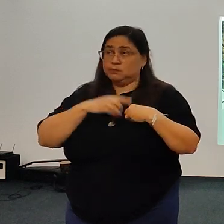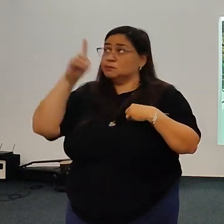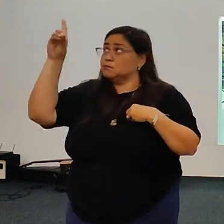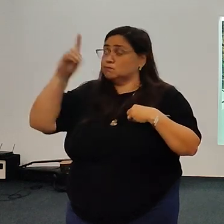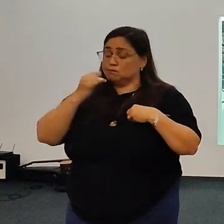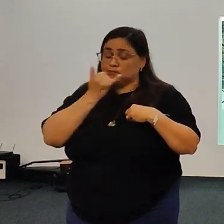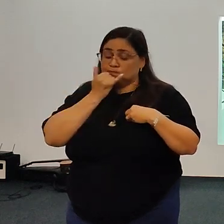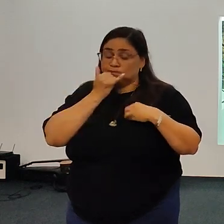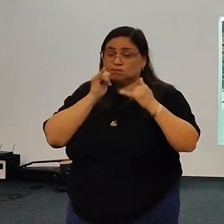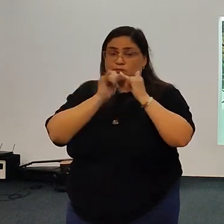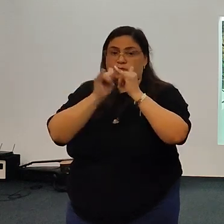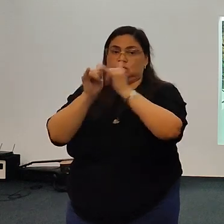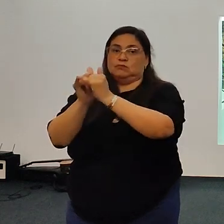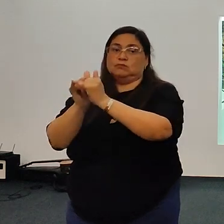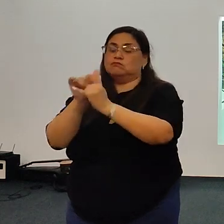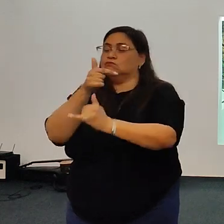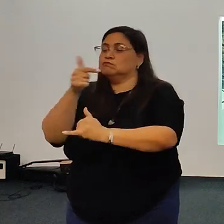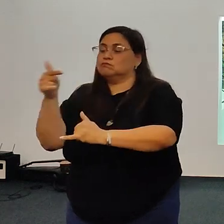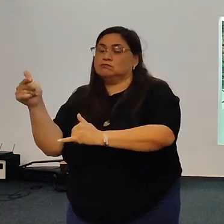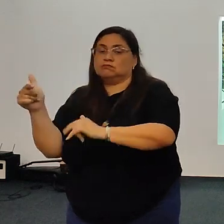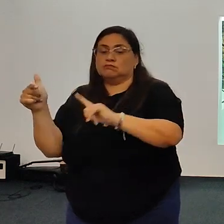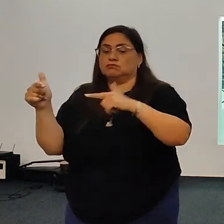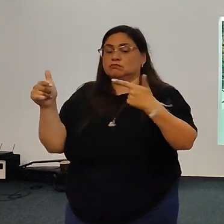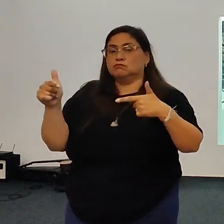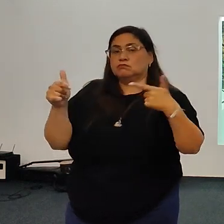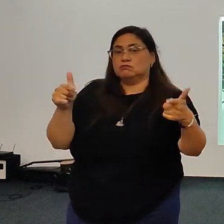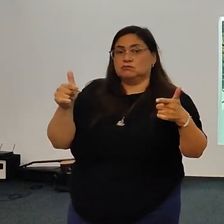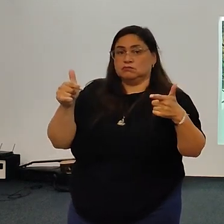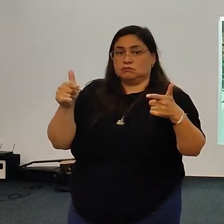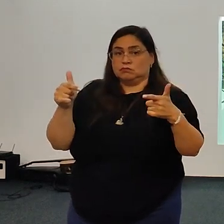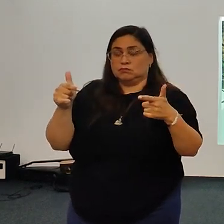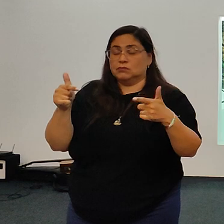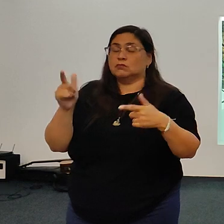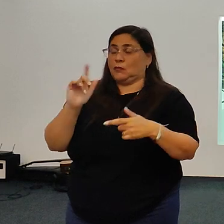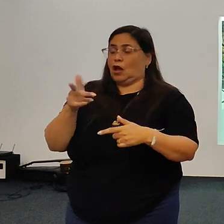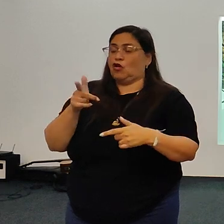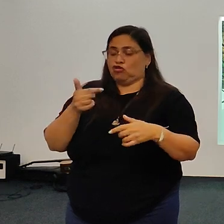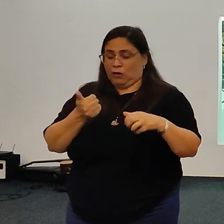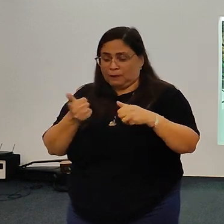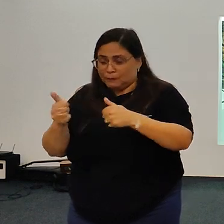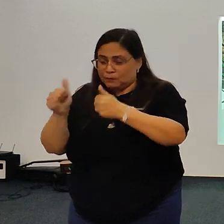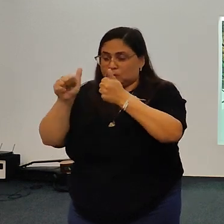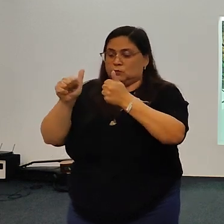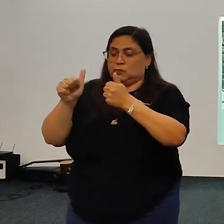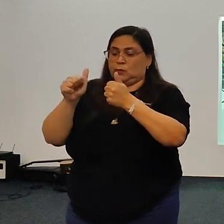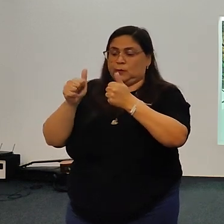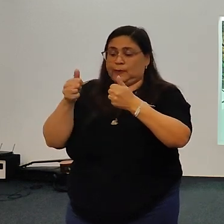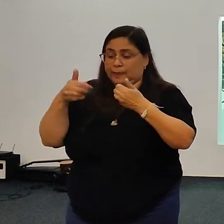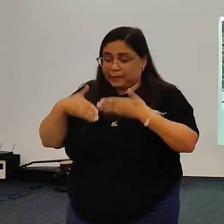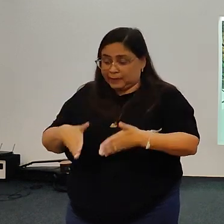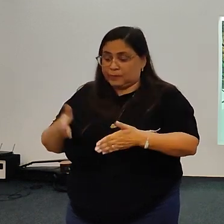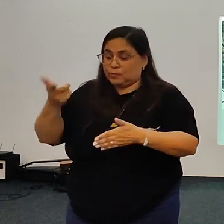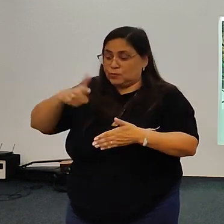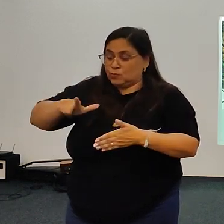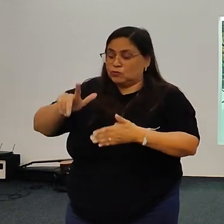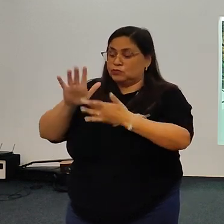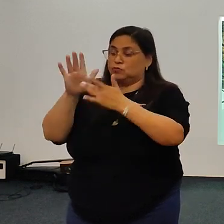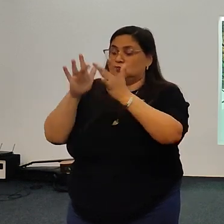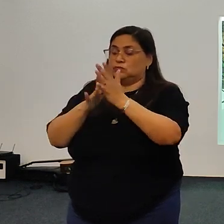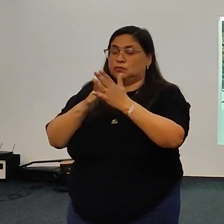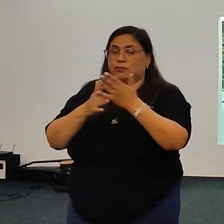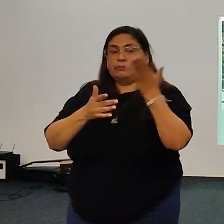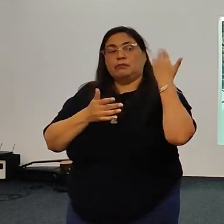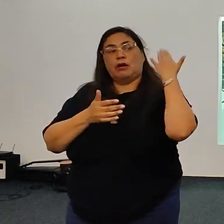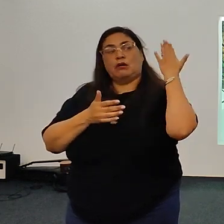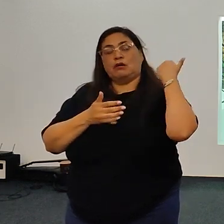Calvário. Portanto, não tem a possibilidade de você dizer que nasceu de novo e continuar praticando as práticas do velho